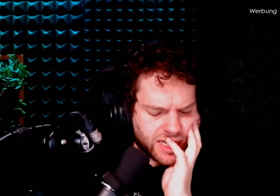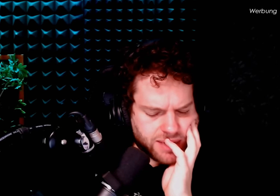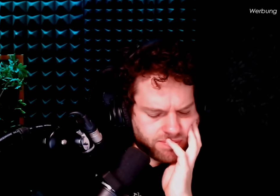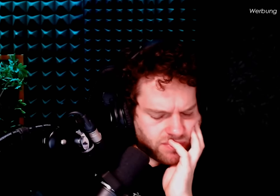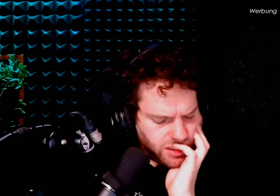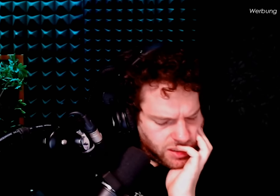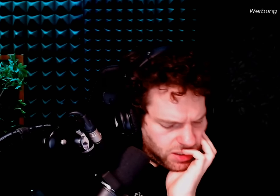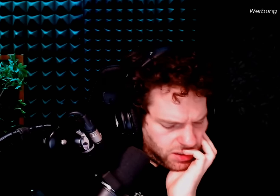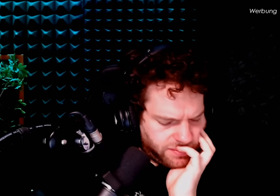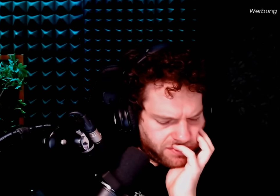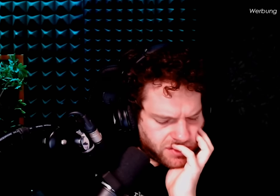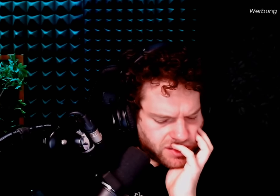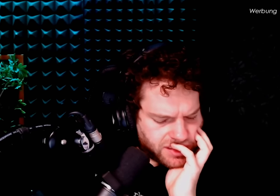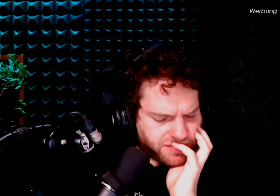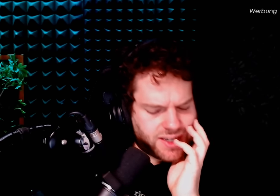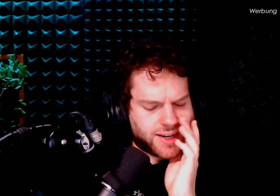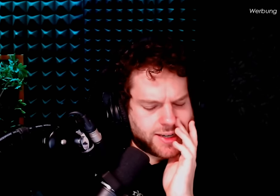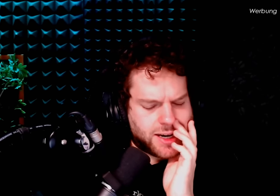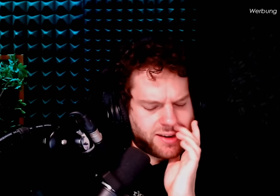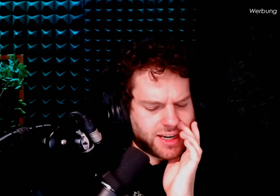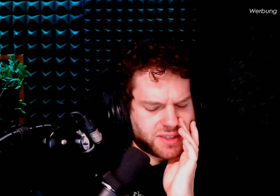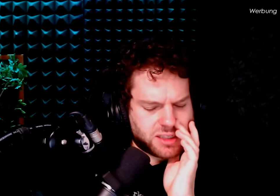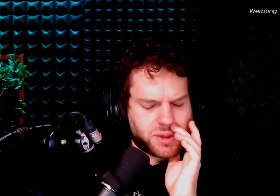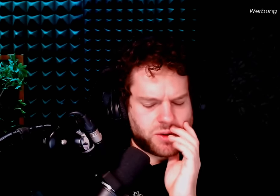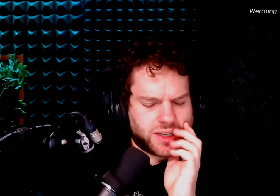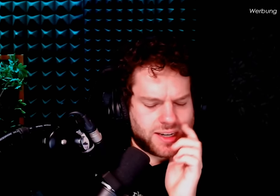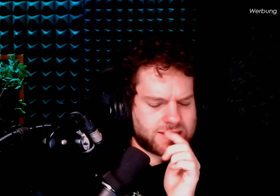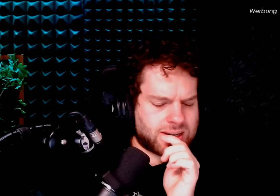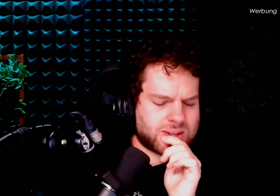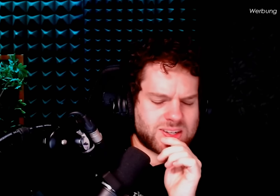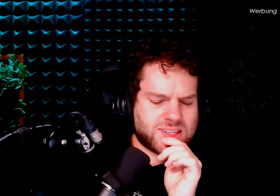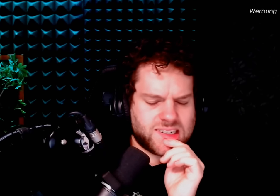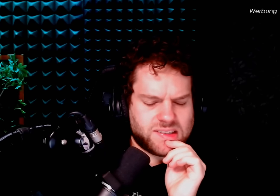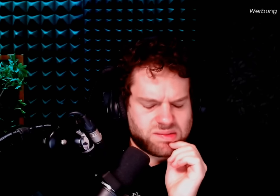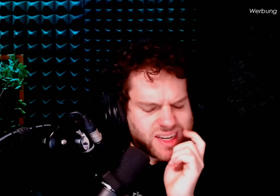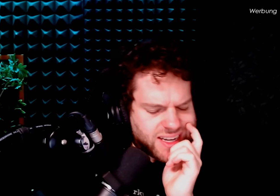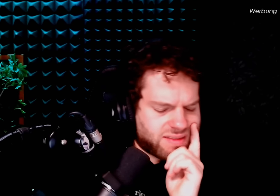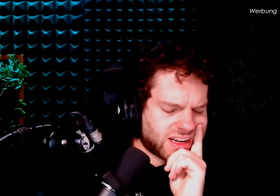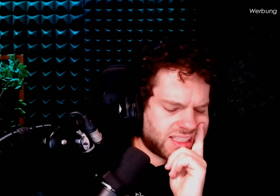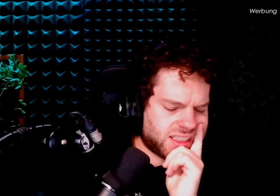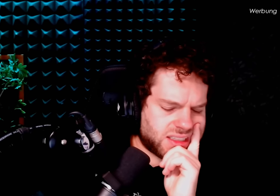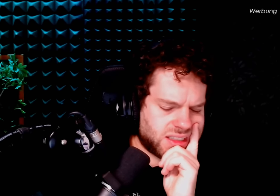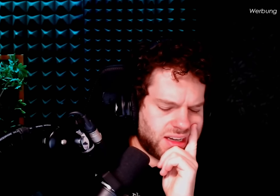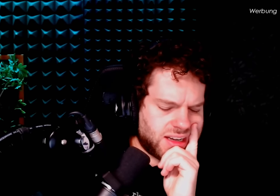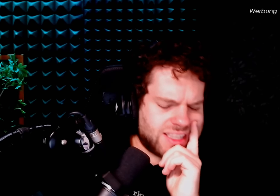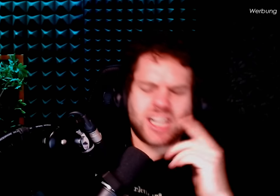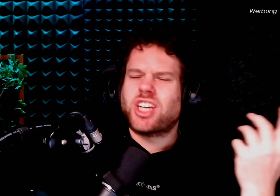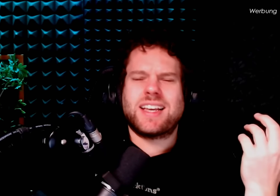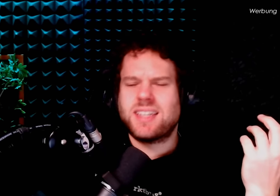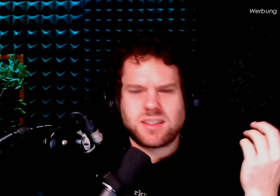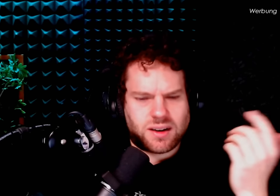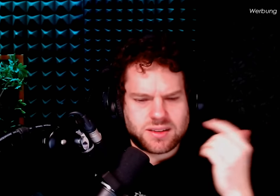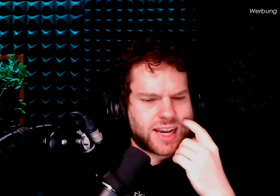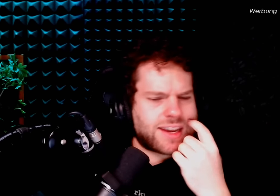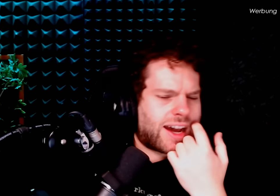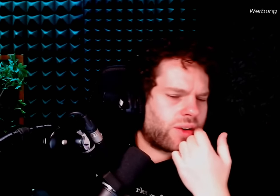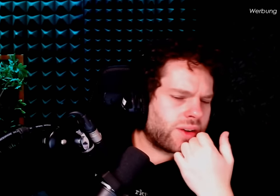leben. Irgendwie, keine Ahnung. Ich habe sechs Millionen Kinder und... Ja, weiß ich nicht. Ist halt stressig zu Hause. Keine Ahnung.